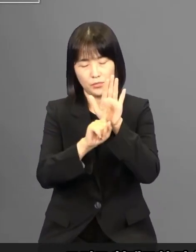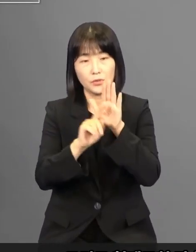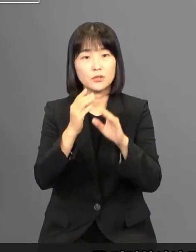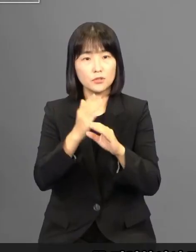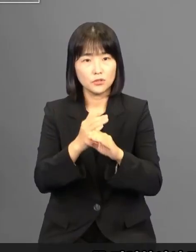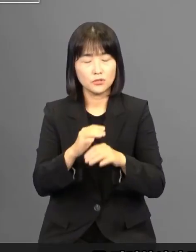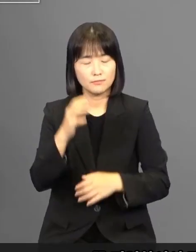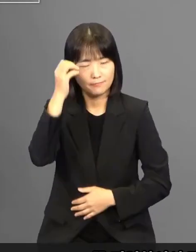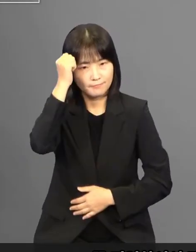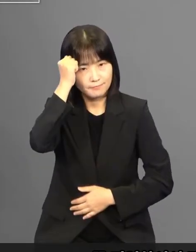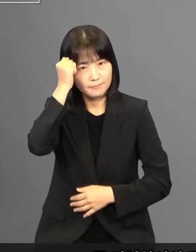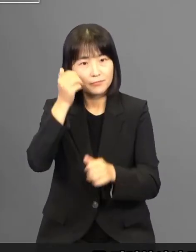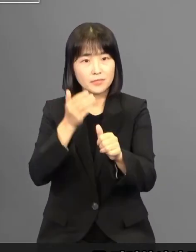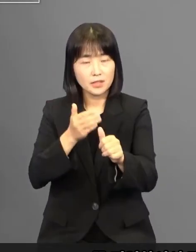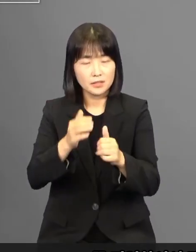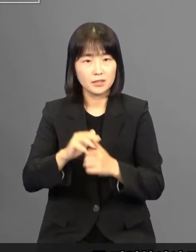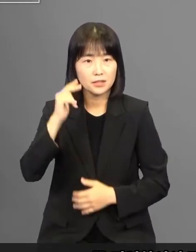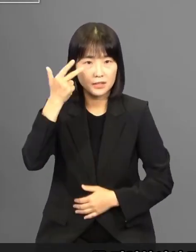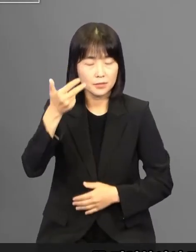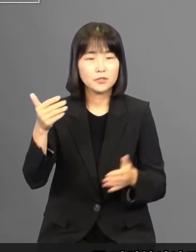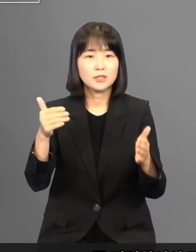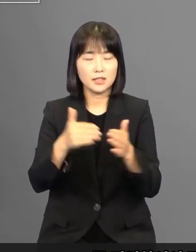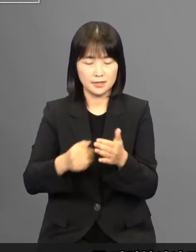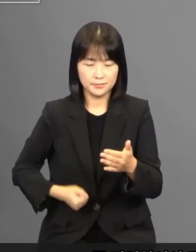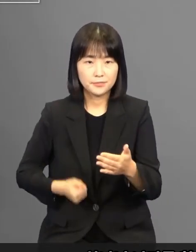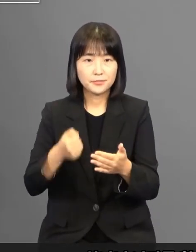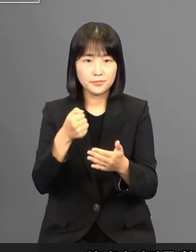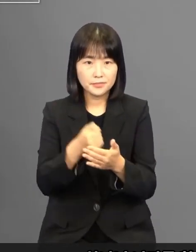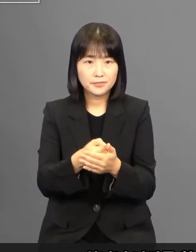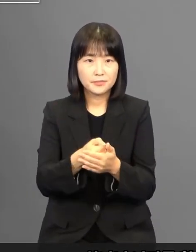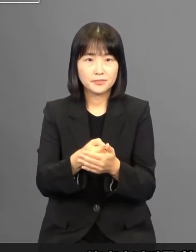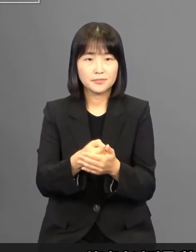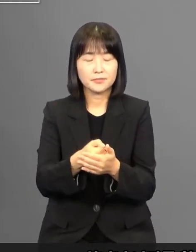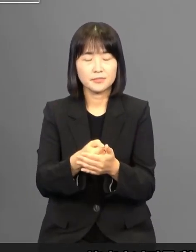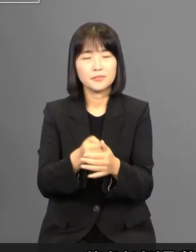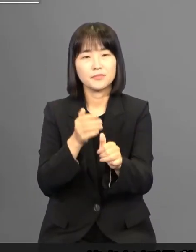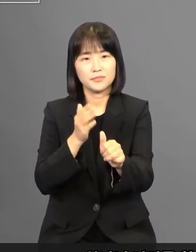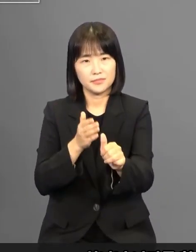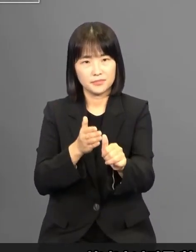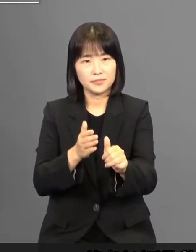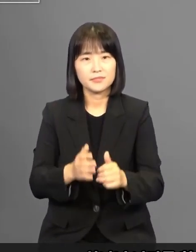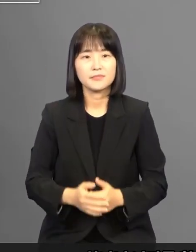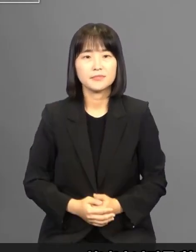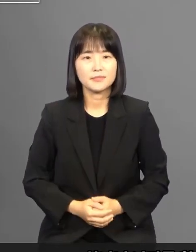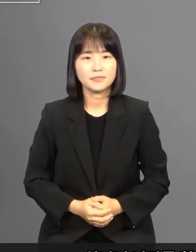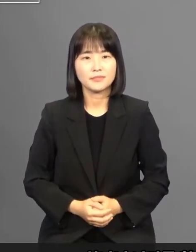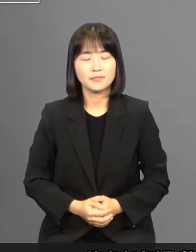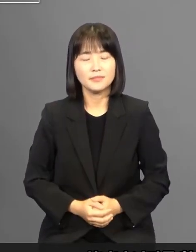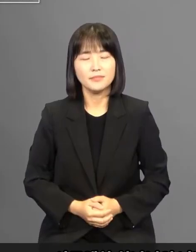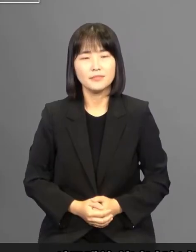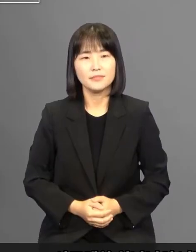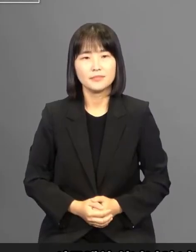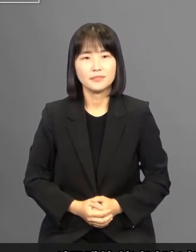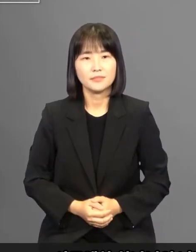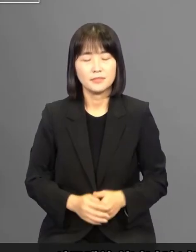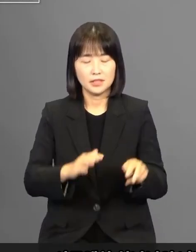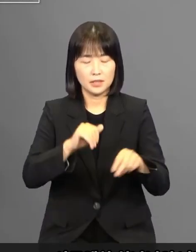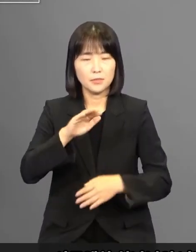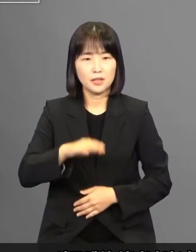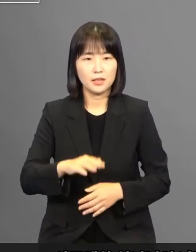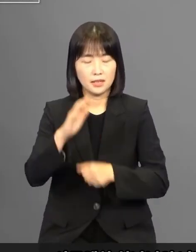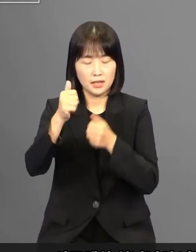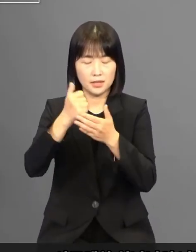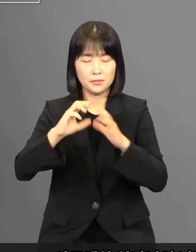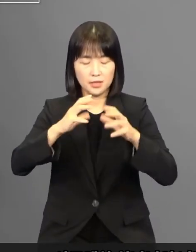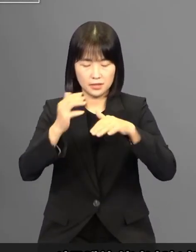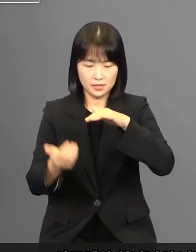꼭 기억하셔서 우리 다음 주까지 결단해 주시면 우리 하나님 나라를 함께 세워나갈 수가 있겠습니다. 사무엘 하나님의 나라를